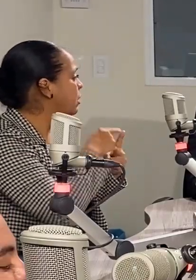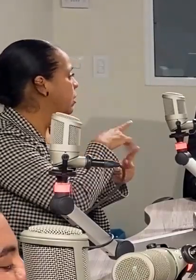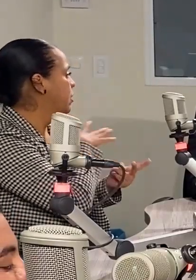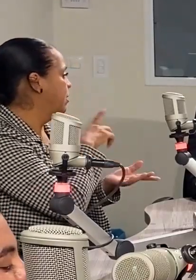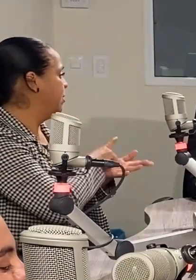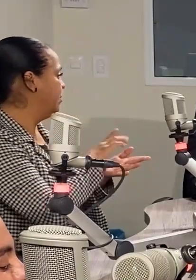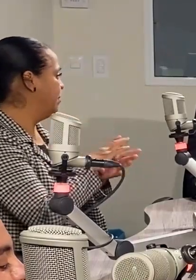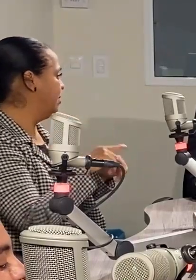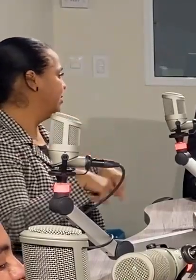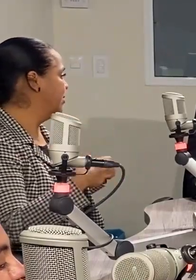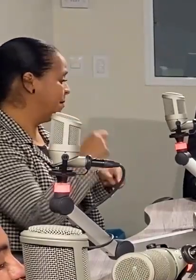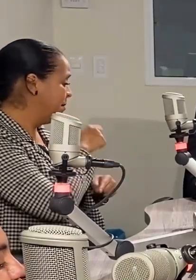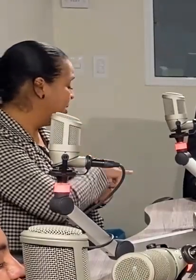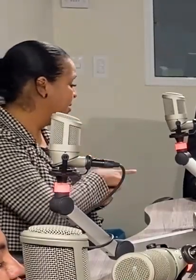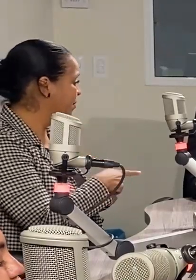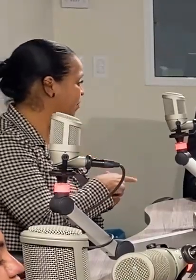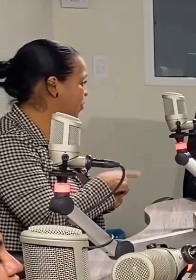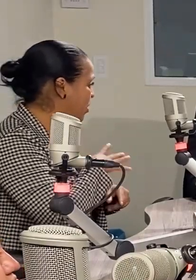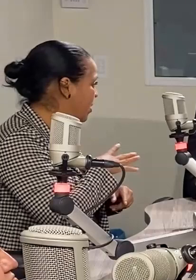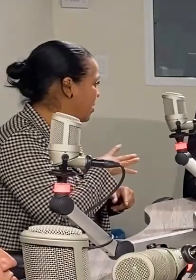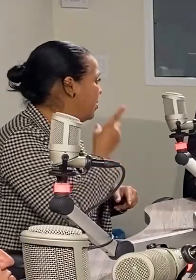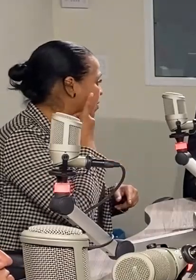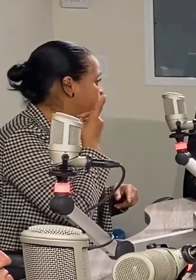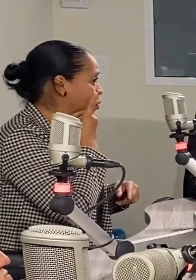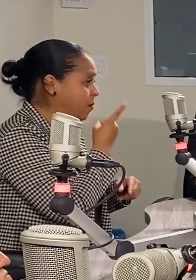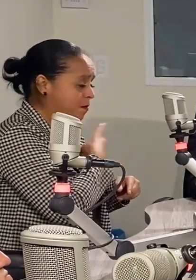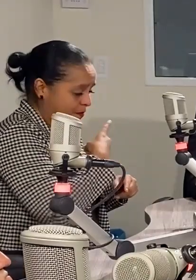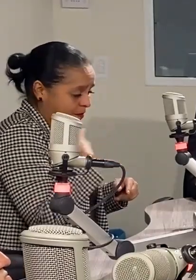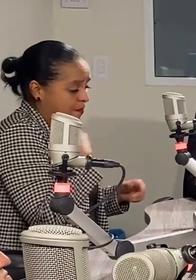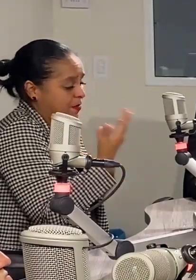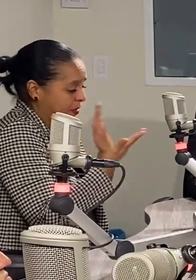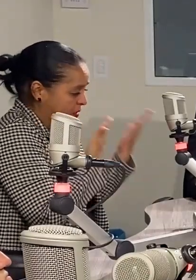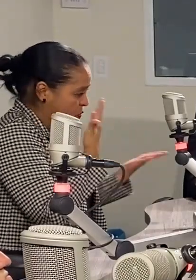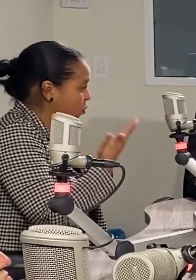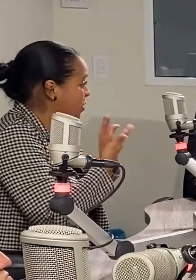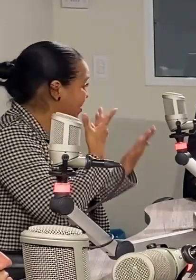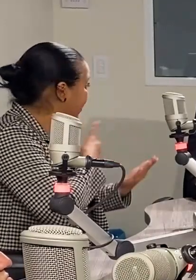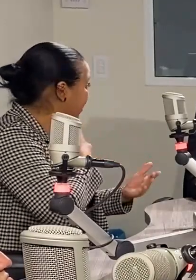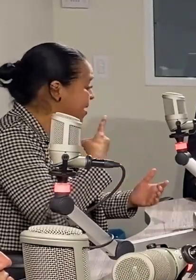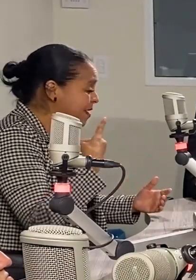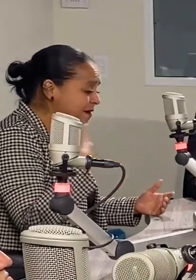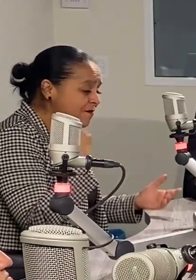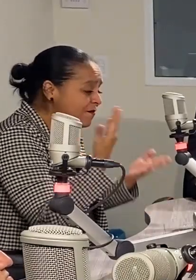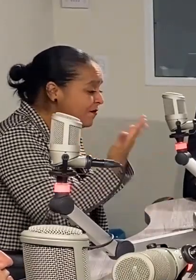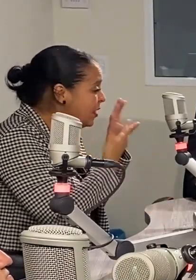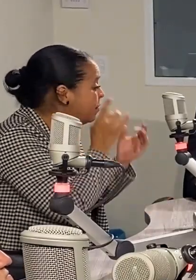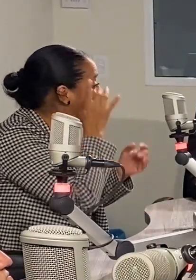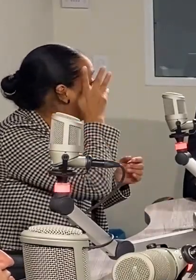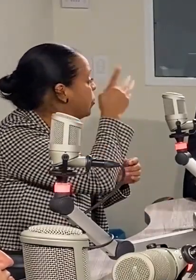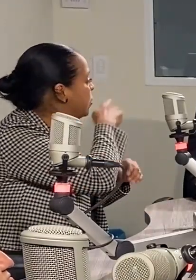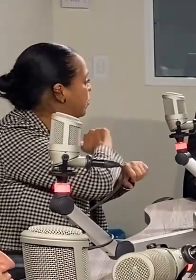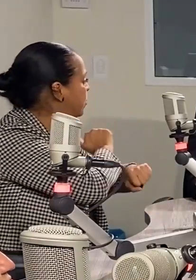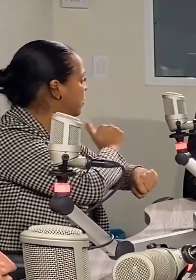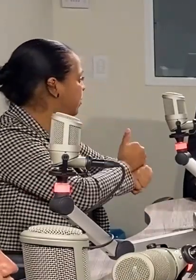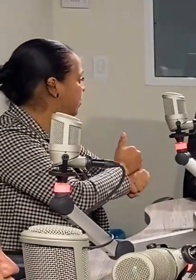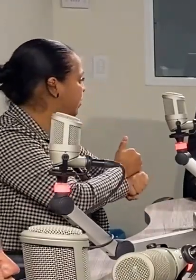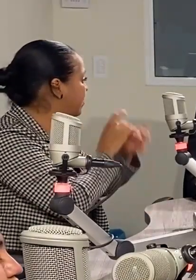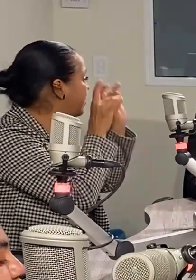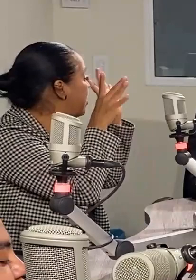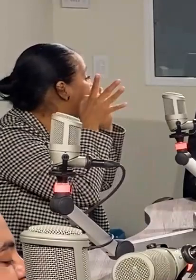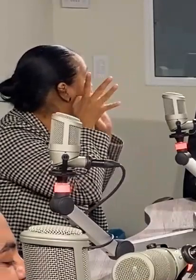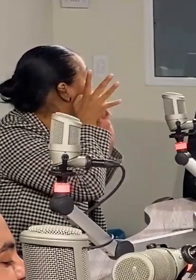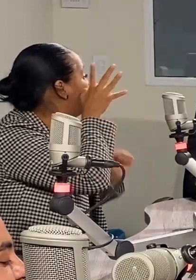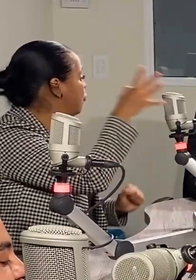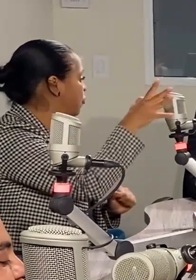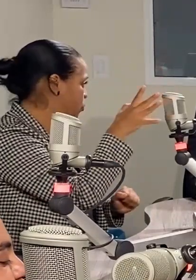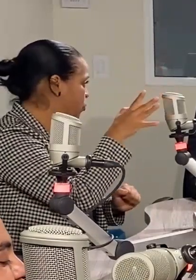señalar como la importancia de que la gente también tiene que estudiar porque pues pueden llegar tarde o temprano a ese tipo de puestos, ¿no? Para también hacer una agenda